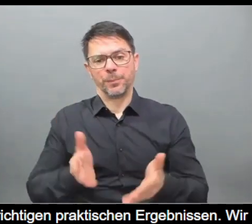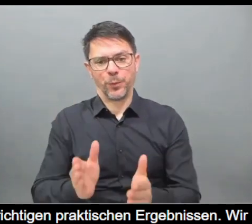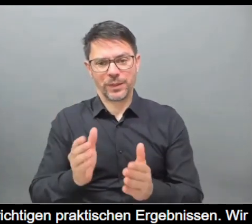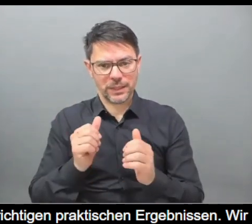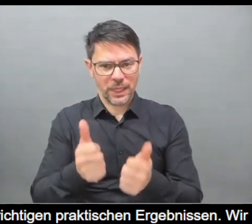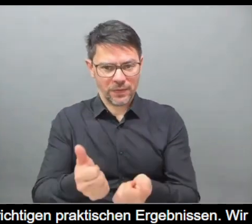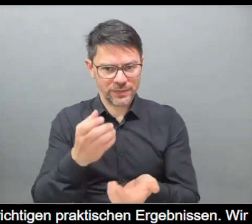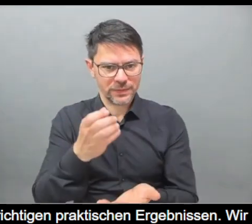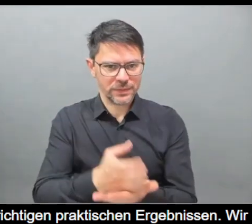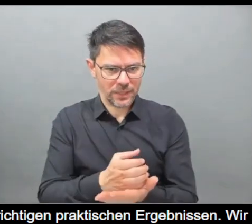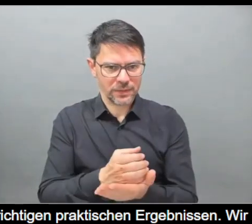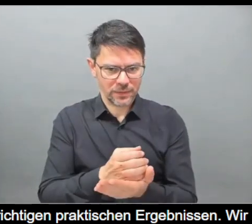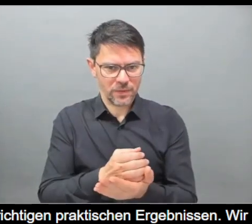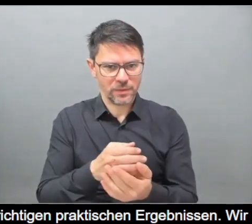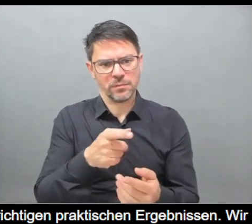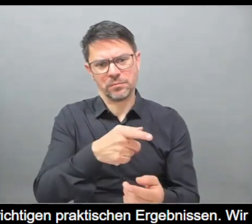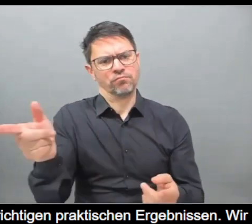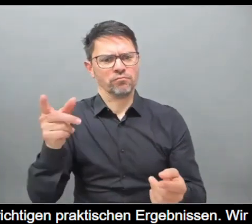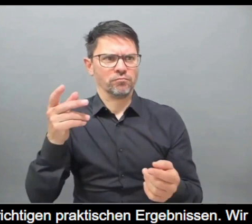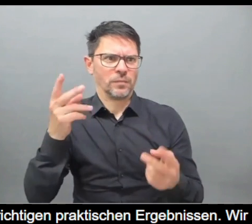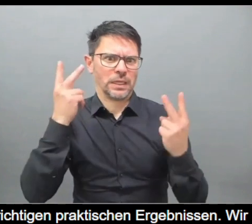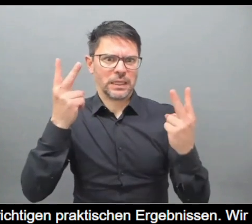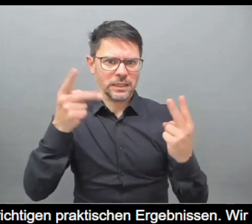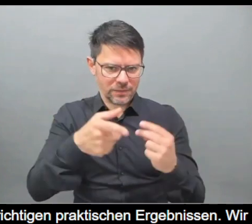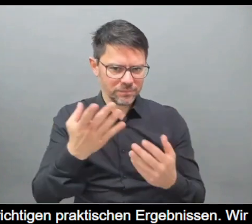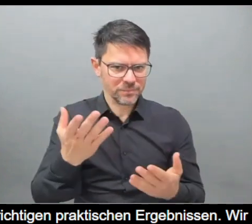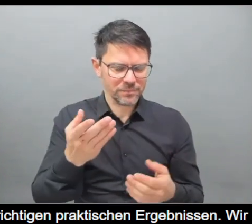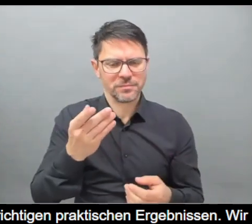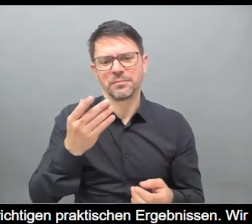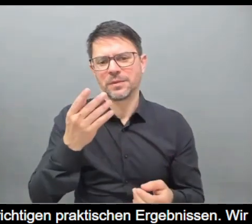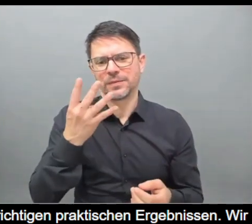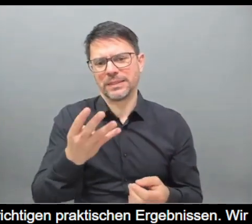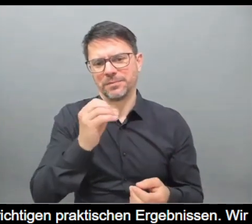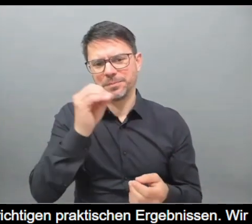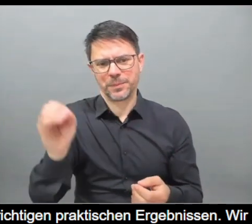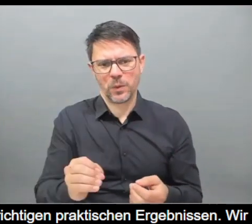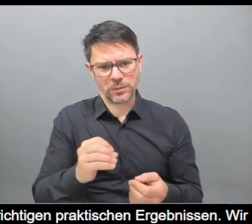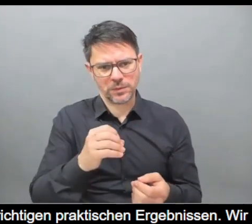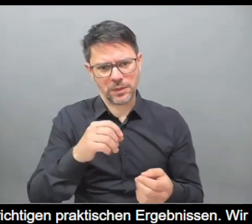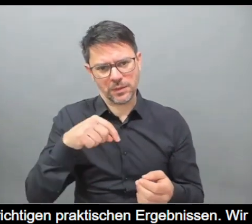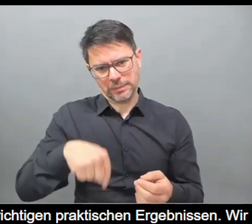Schlaganfall, das der Kollege Pannermeyer auch schon angesprochen hat, nennen. Wir hatten immer so als